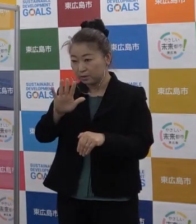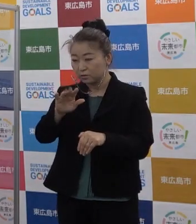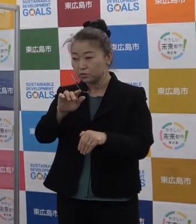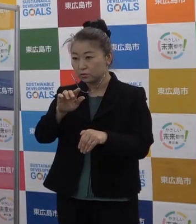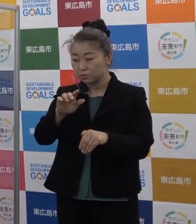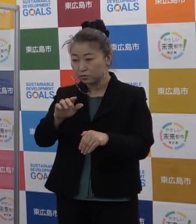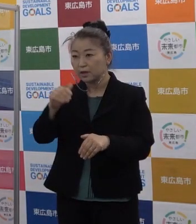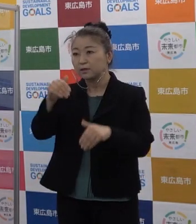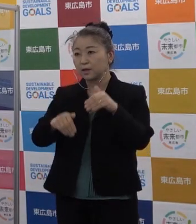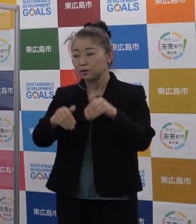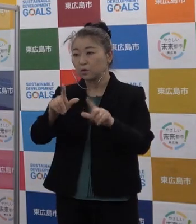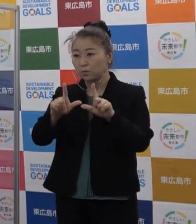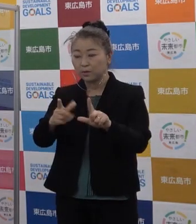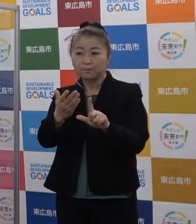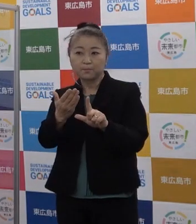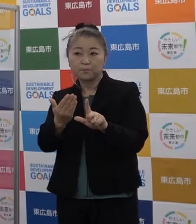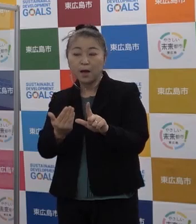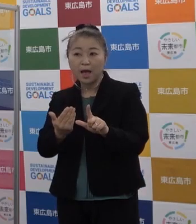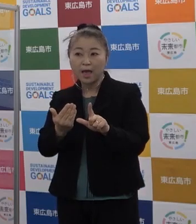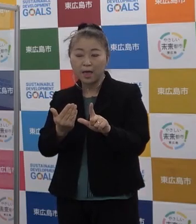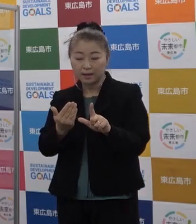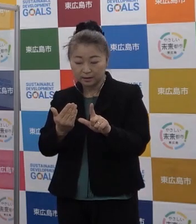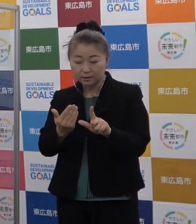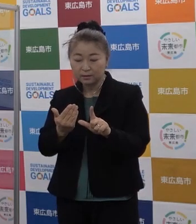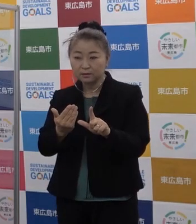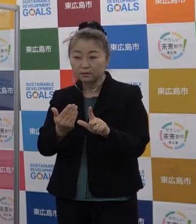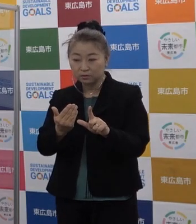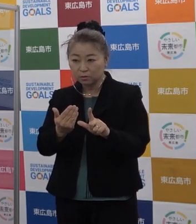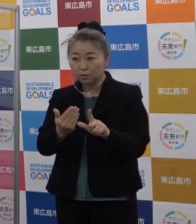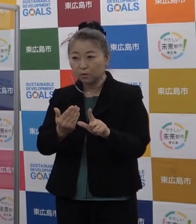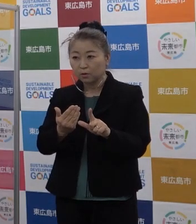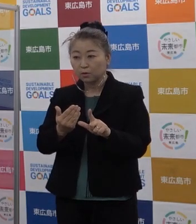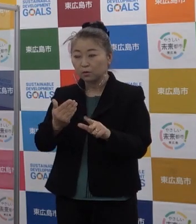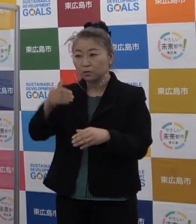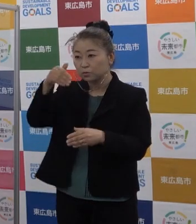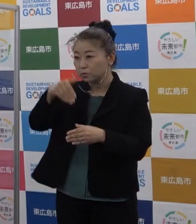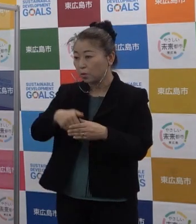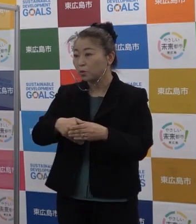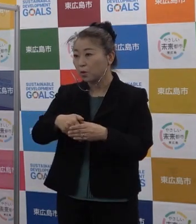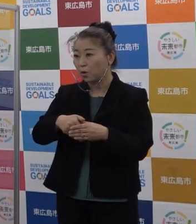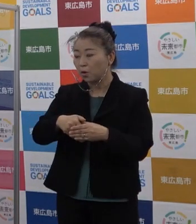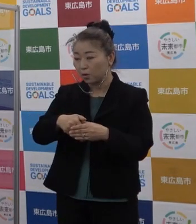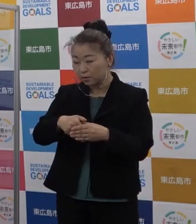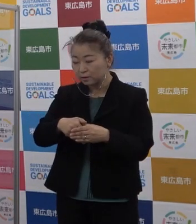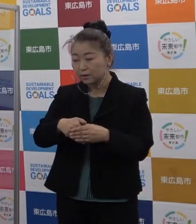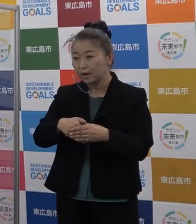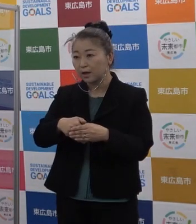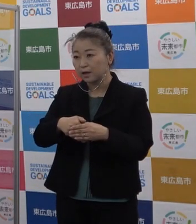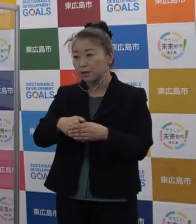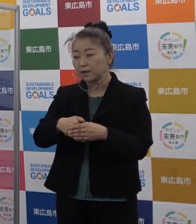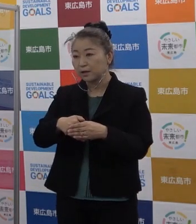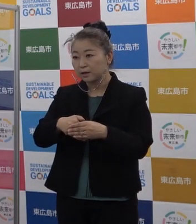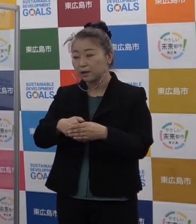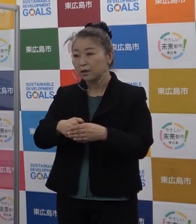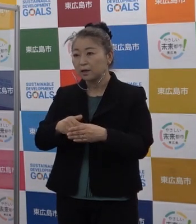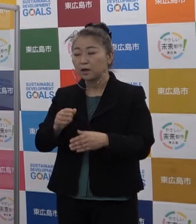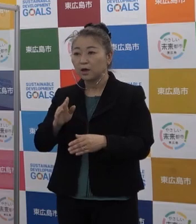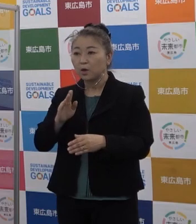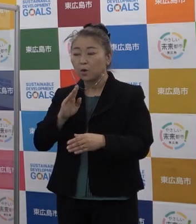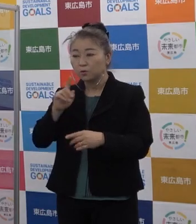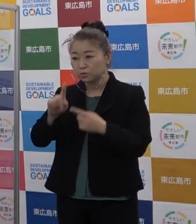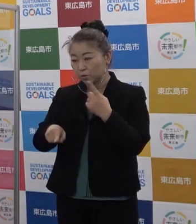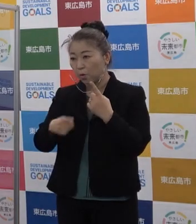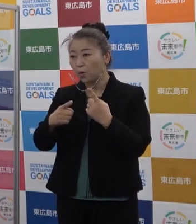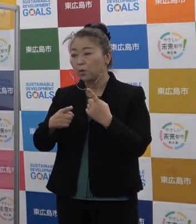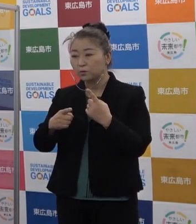中ほど本庁の本会1回通りで各市長所で行われております。8時半から8時